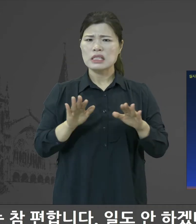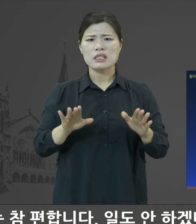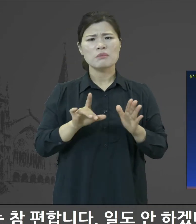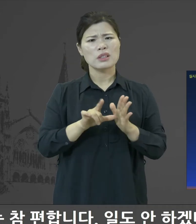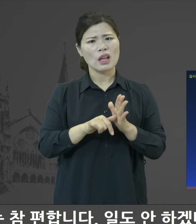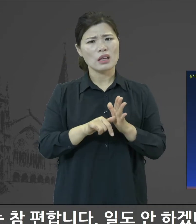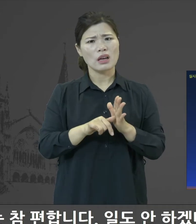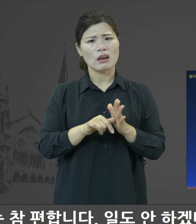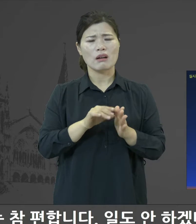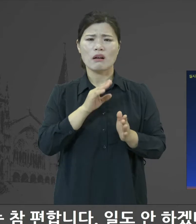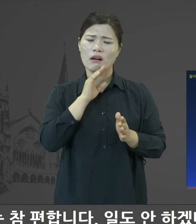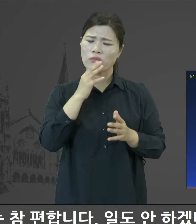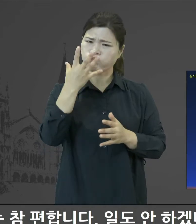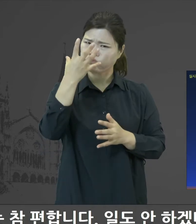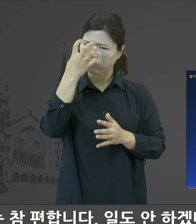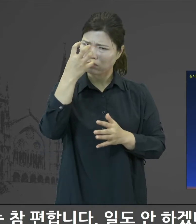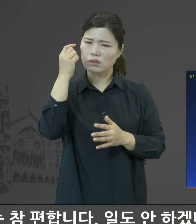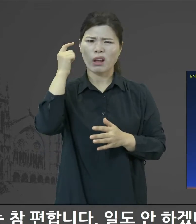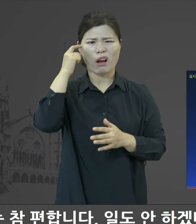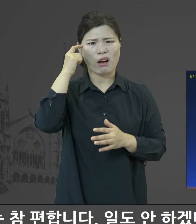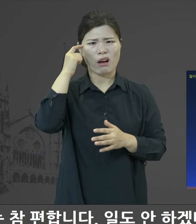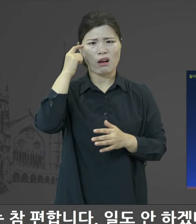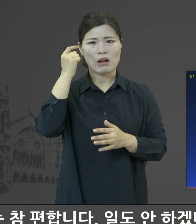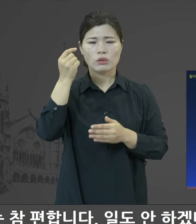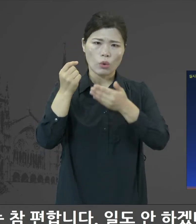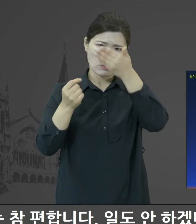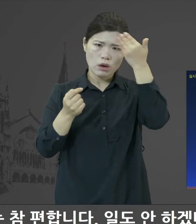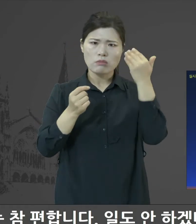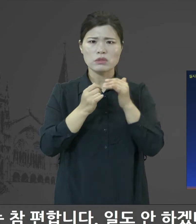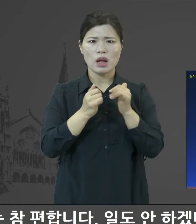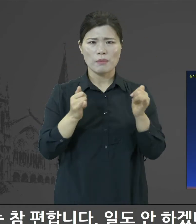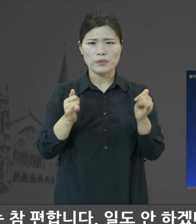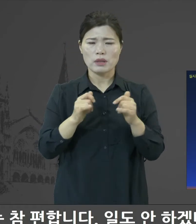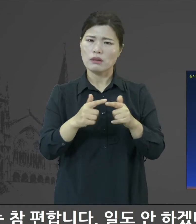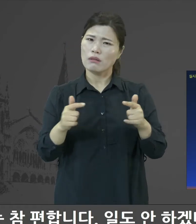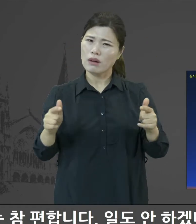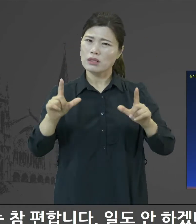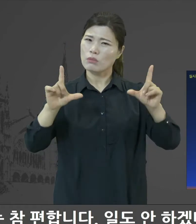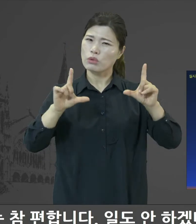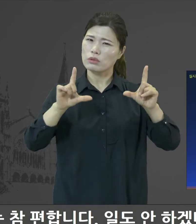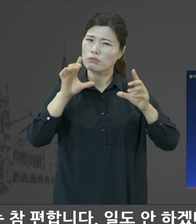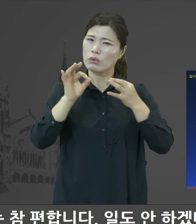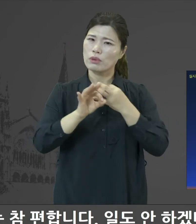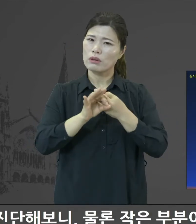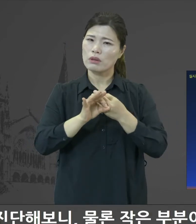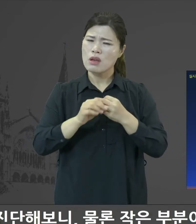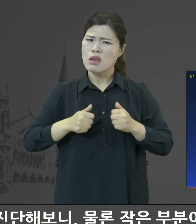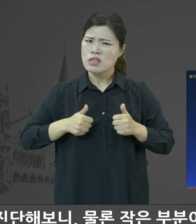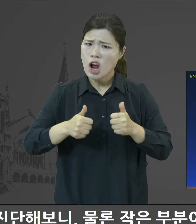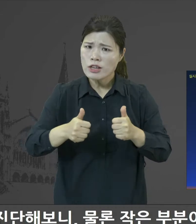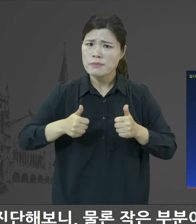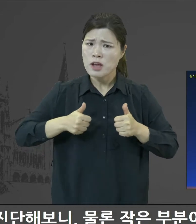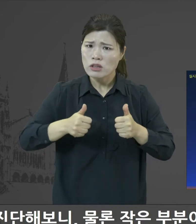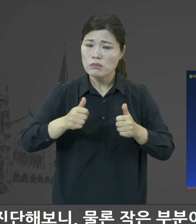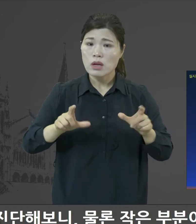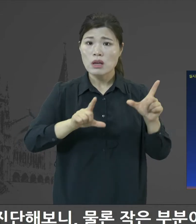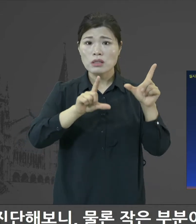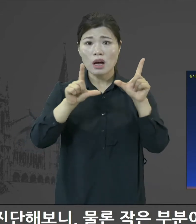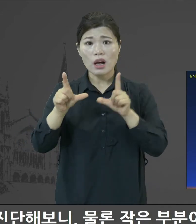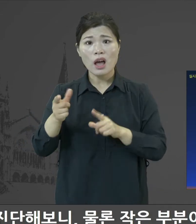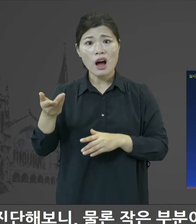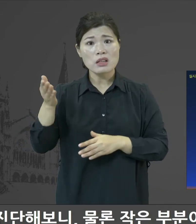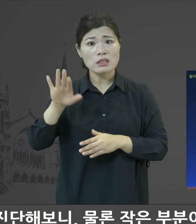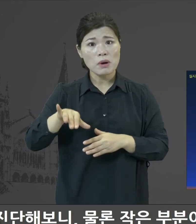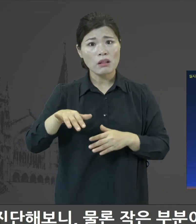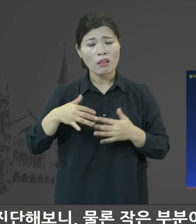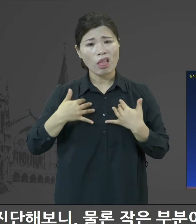참 암울하다라는 생각도 해보고, 젊은이들이 여러 가지 모습 속에서 열심히 살아가야 하는 동기가 많이